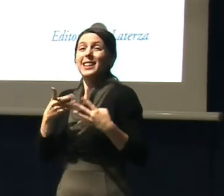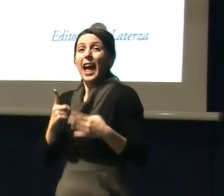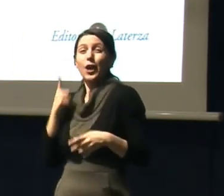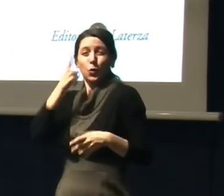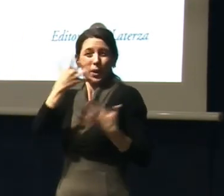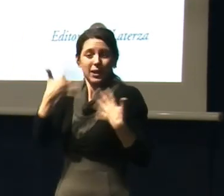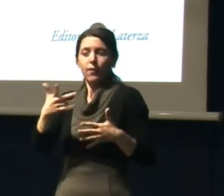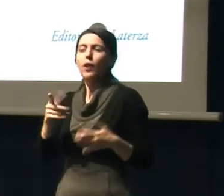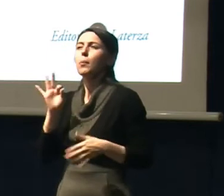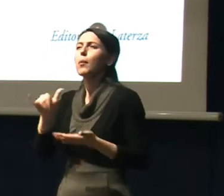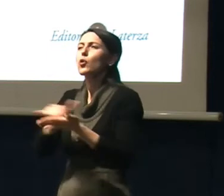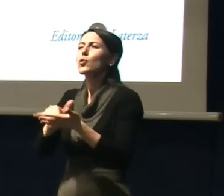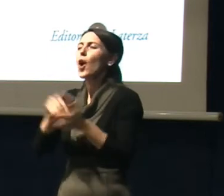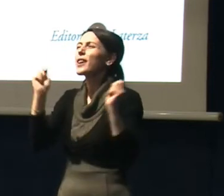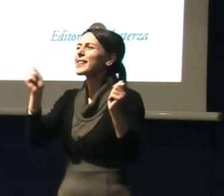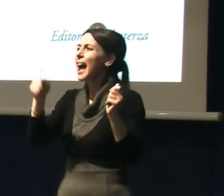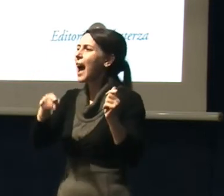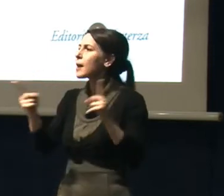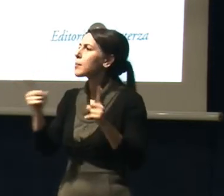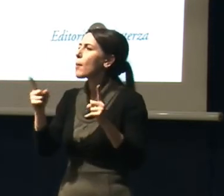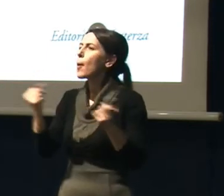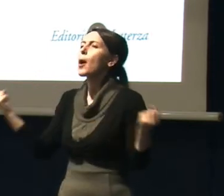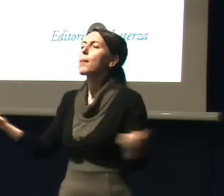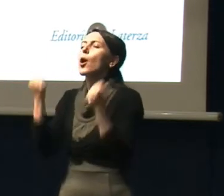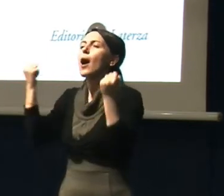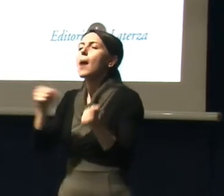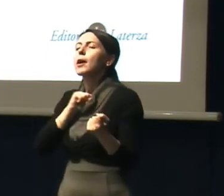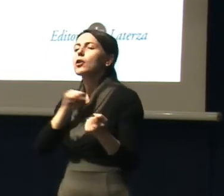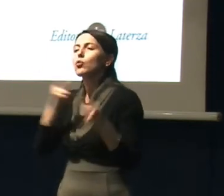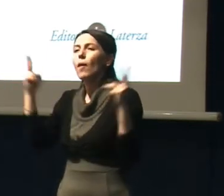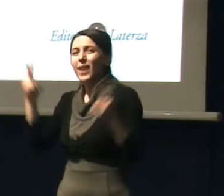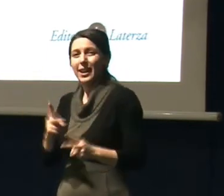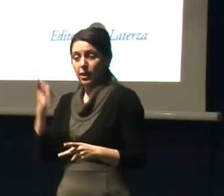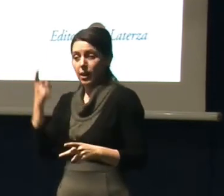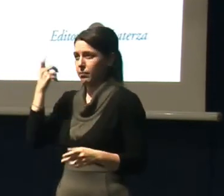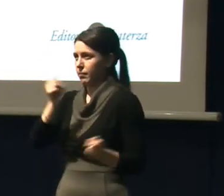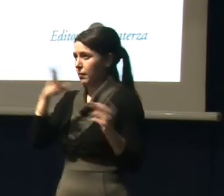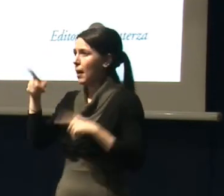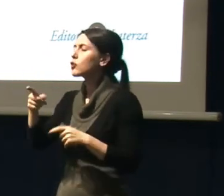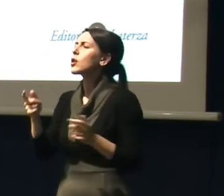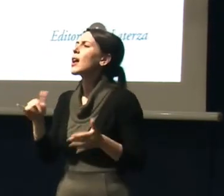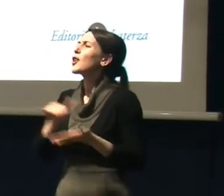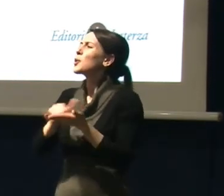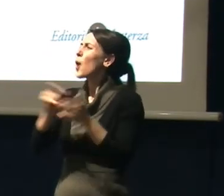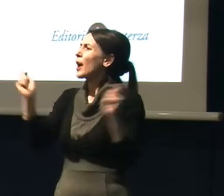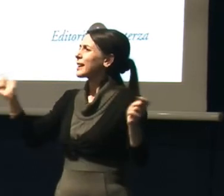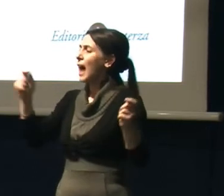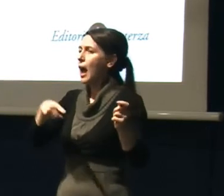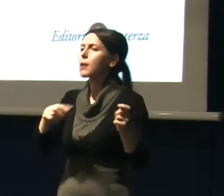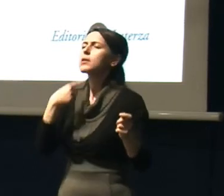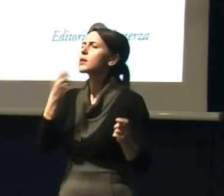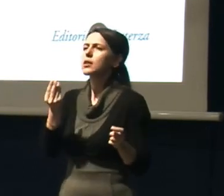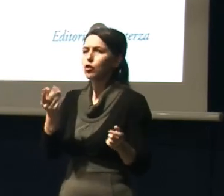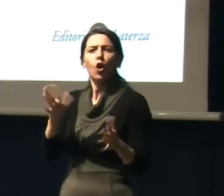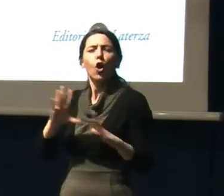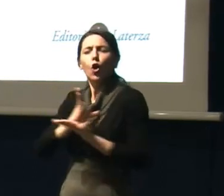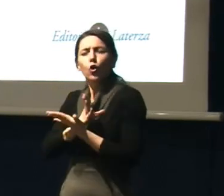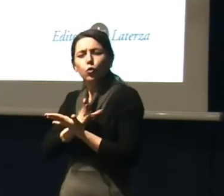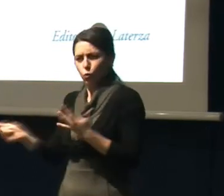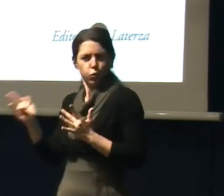in cui new york times lanciava la sua campagna sulla verità e compensate che il new york times ha deciso che sarà tutto digitale